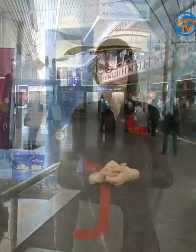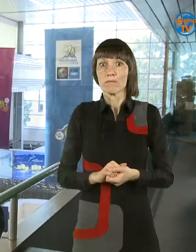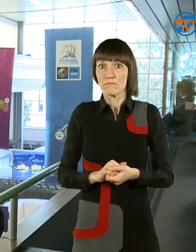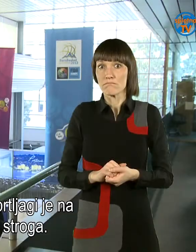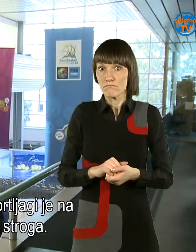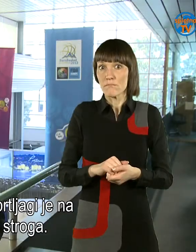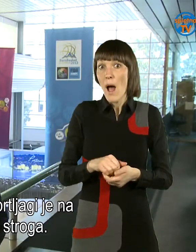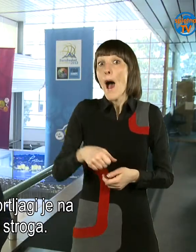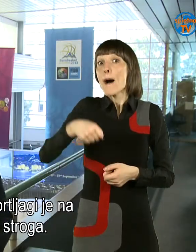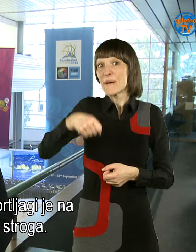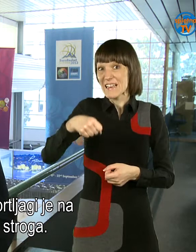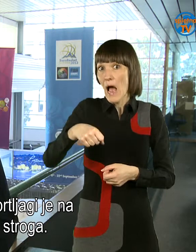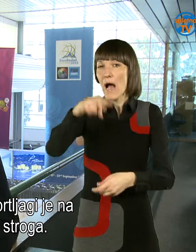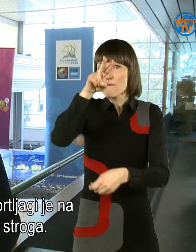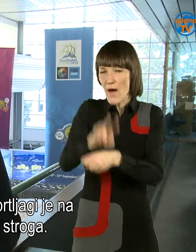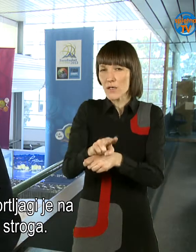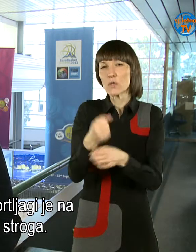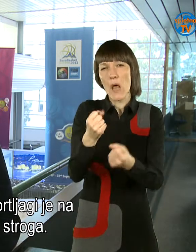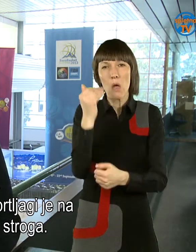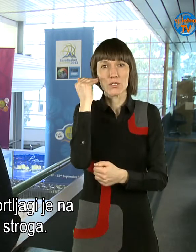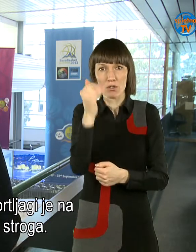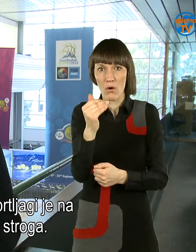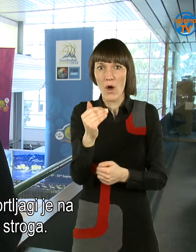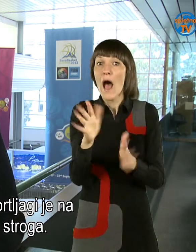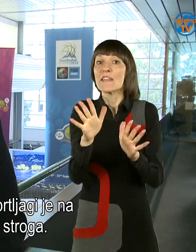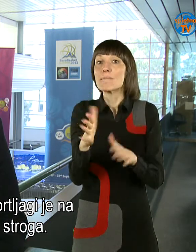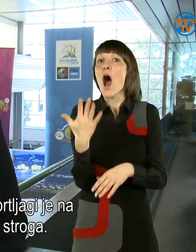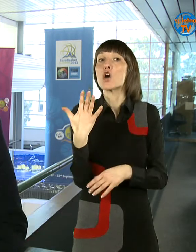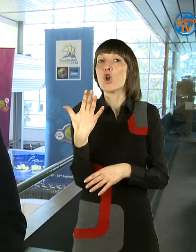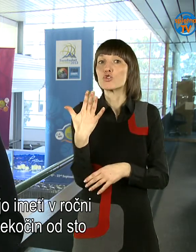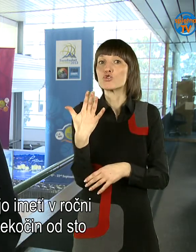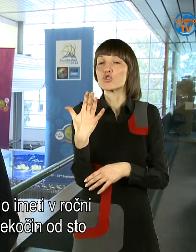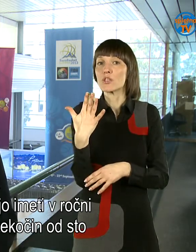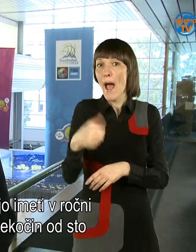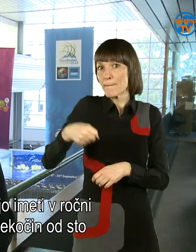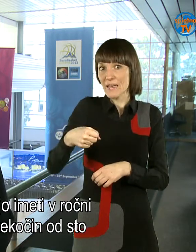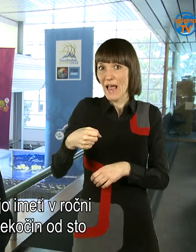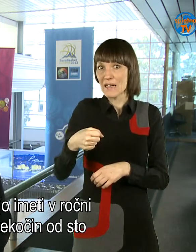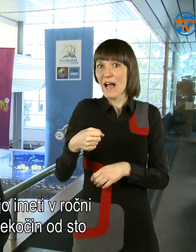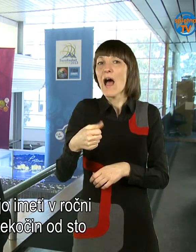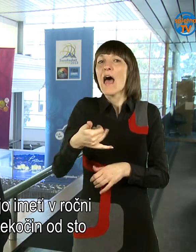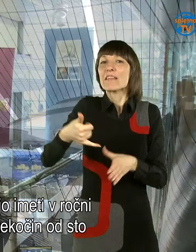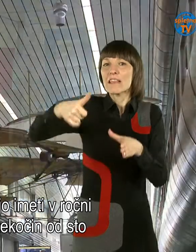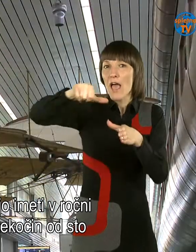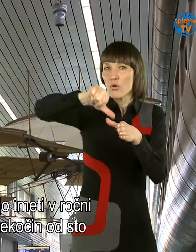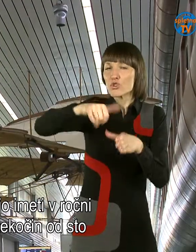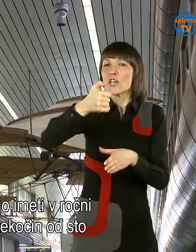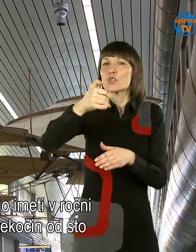Varnost pri prtljagi je zelo stroga na letališču. Potniki ne smejo imeti v ročni prtljagi tekočin več kot